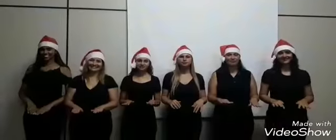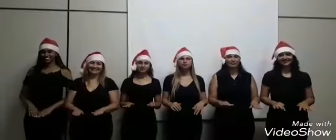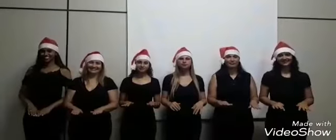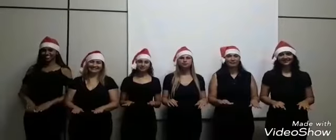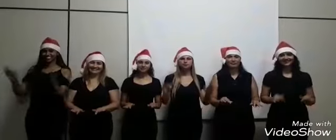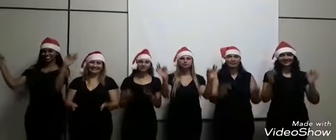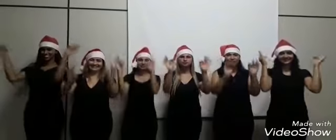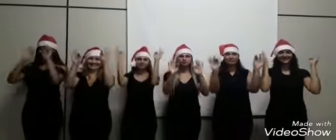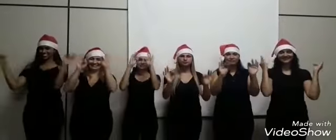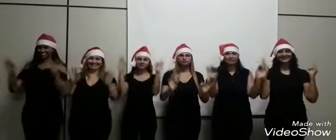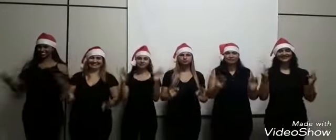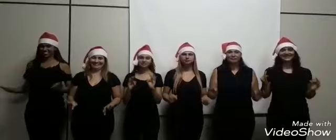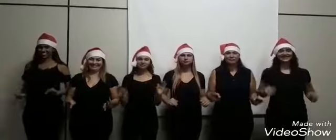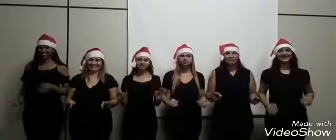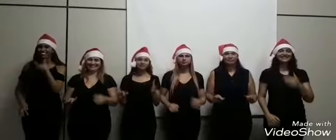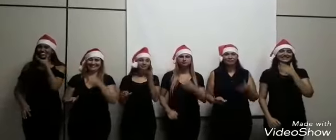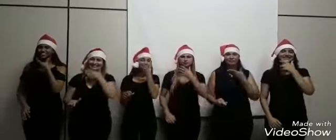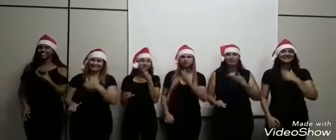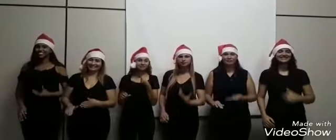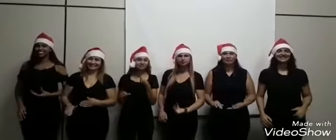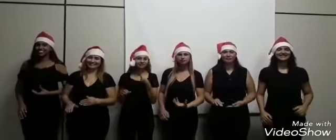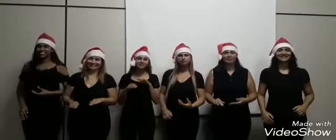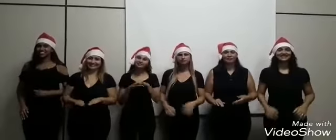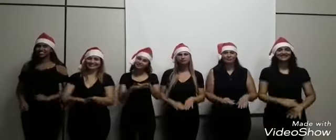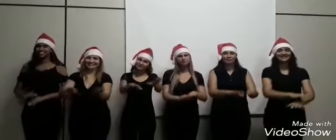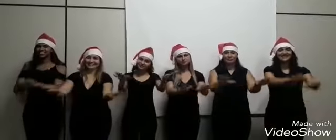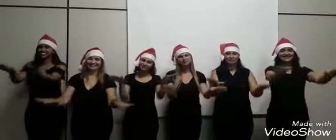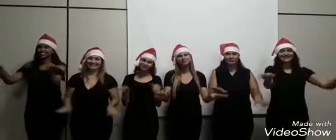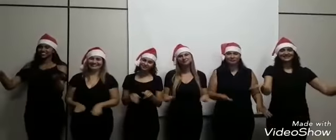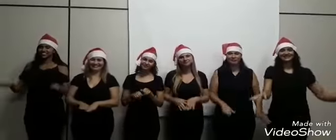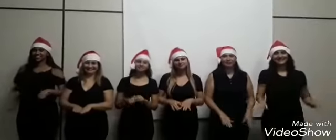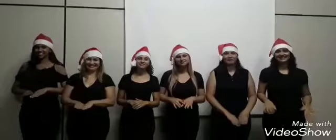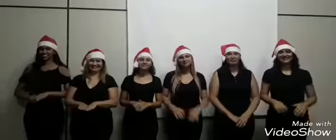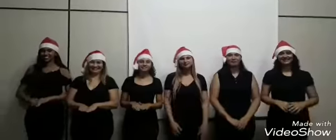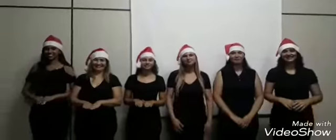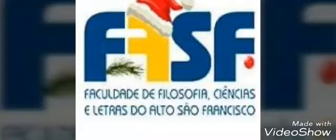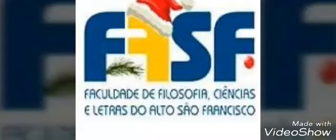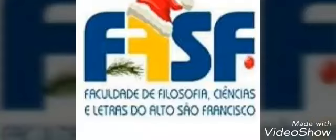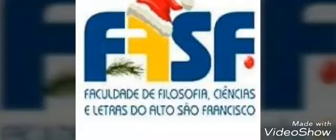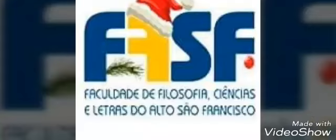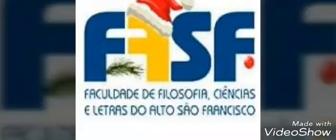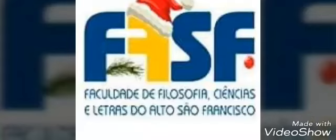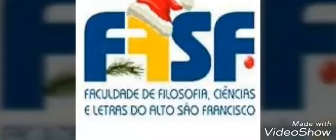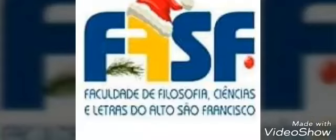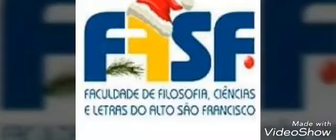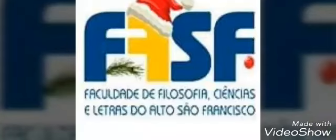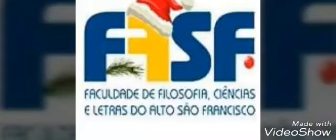Feliz Natal para todos certeza de tudo nessa magia tenho que a capaz tudo nessa magia